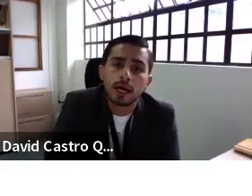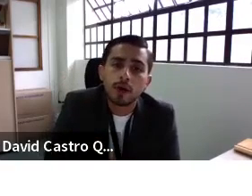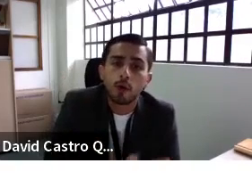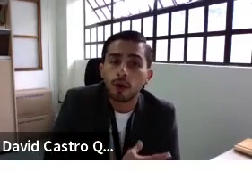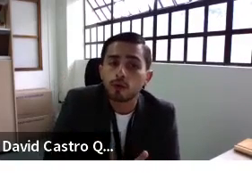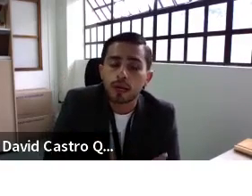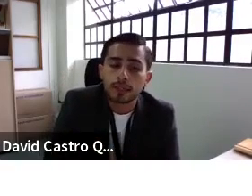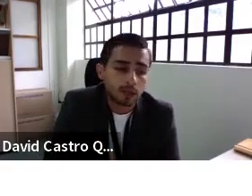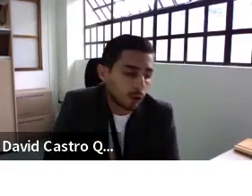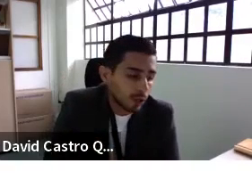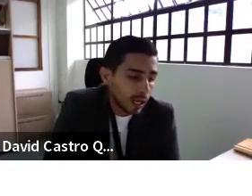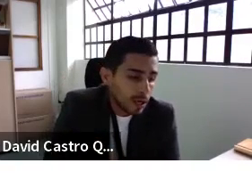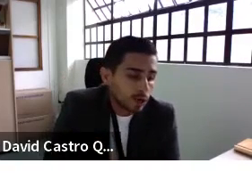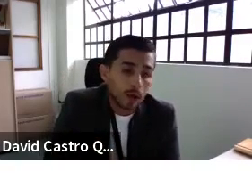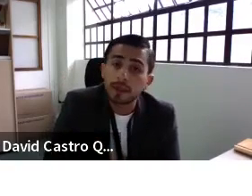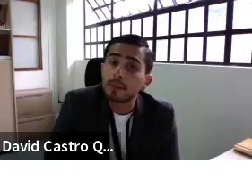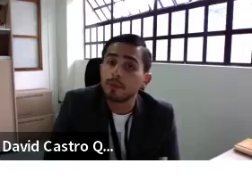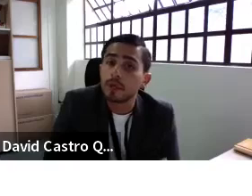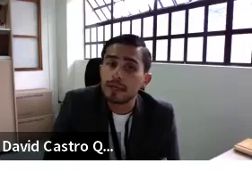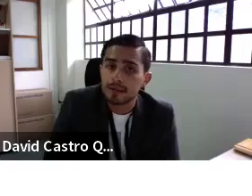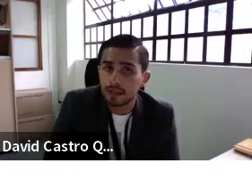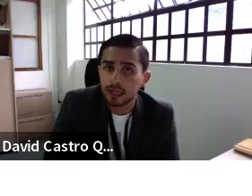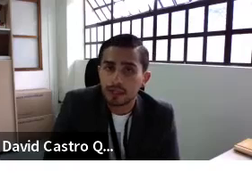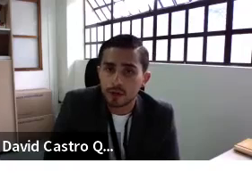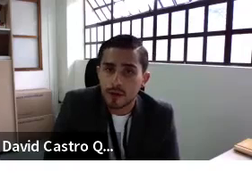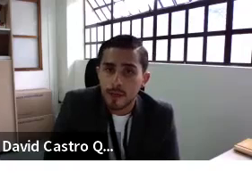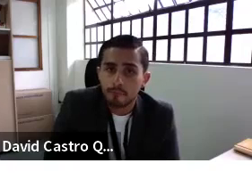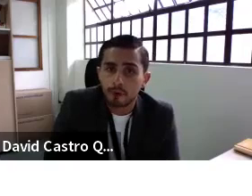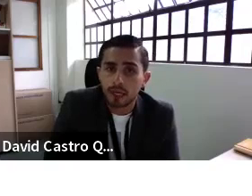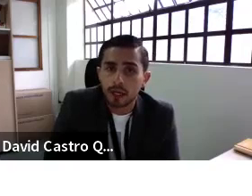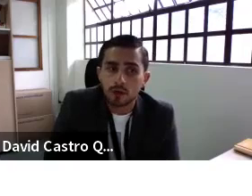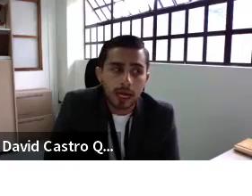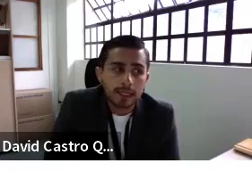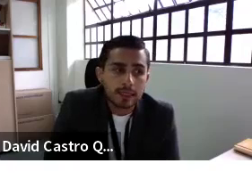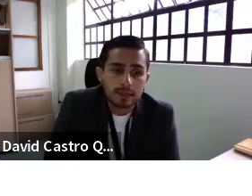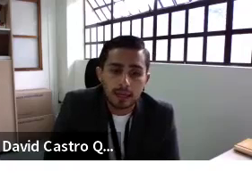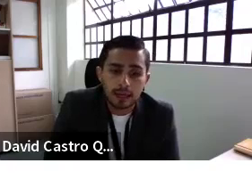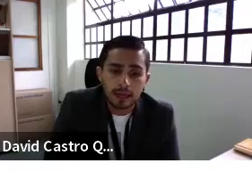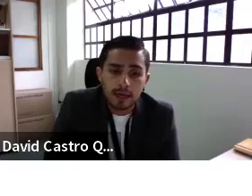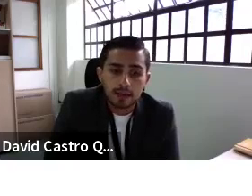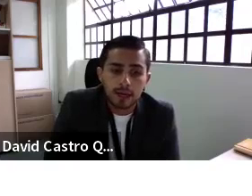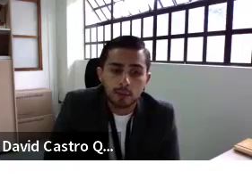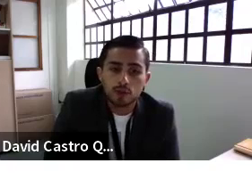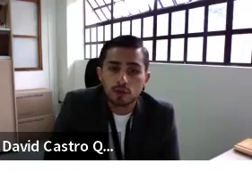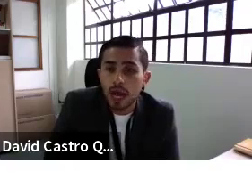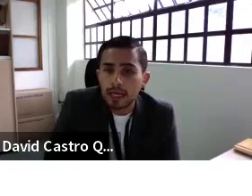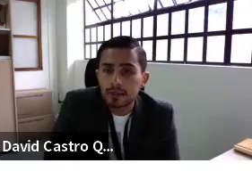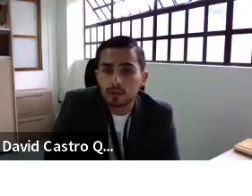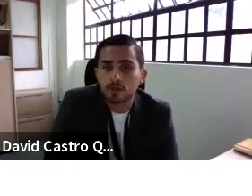o de uso de la tecnología solamente por un tema de estratificación porque los análisis digamos sociales nos